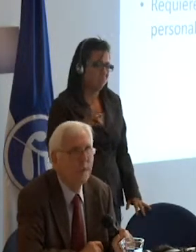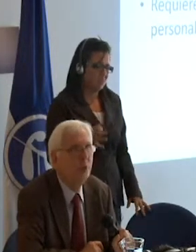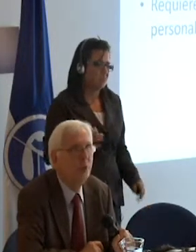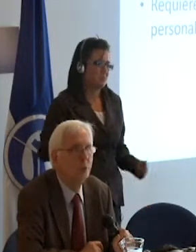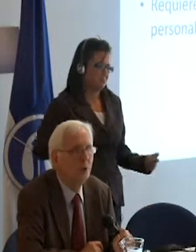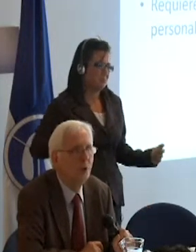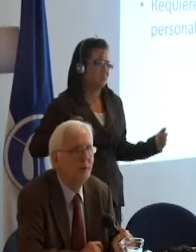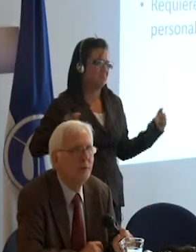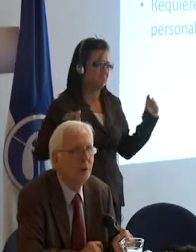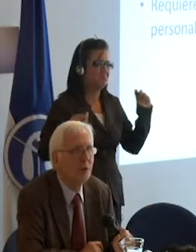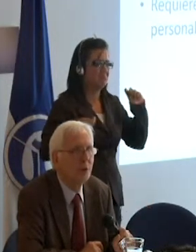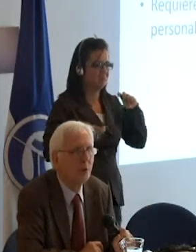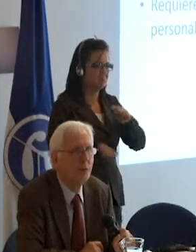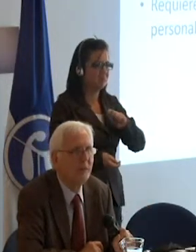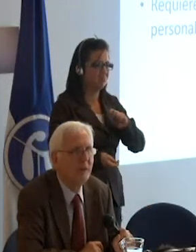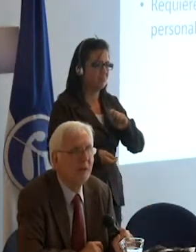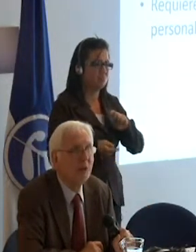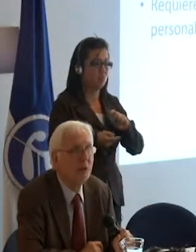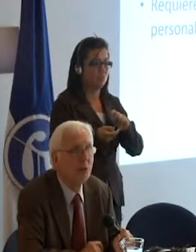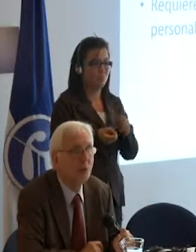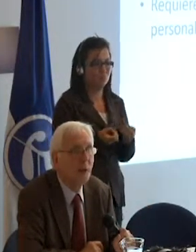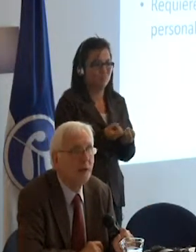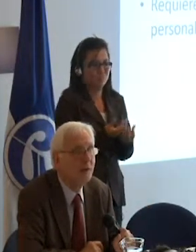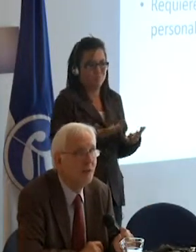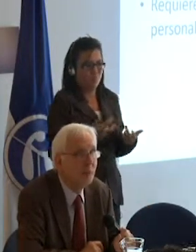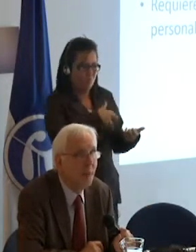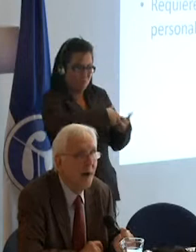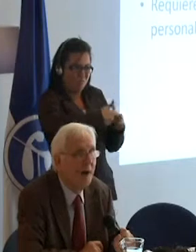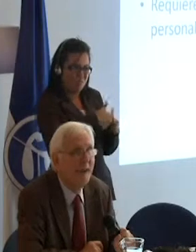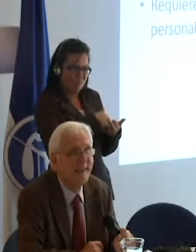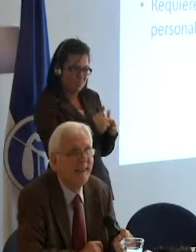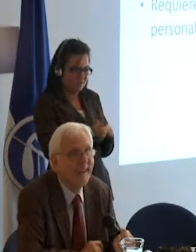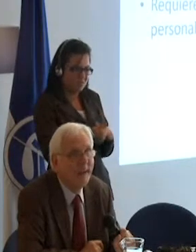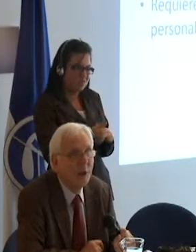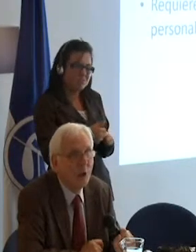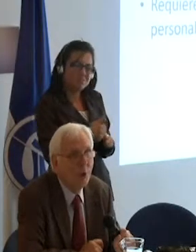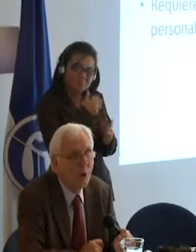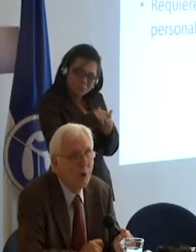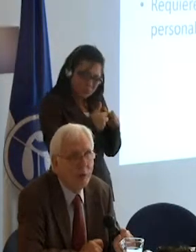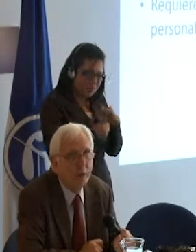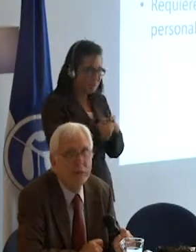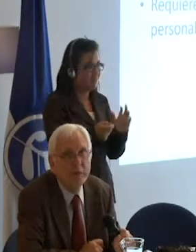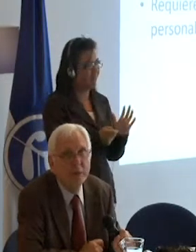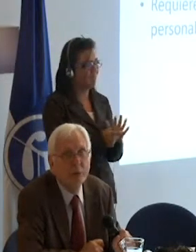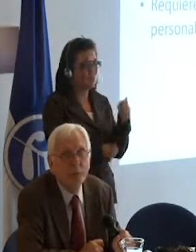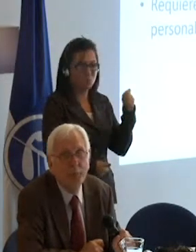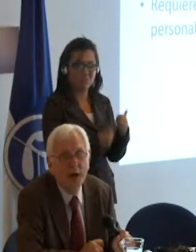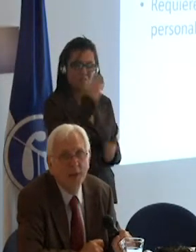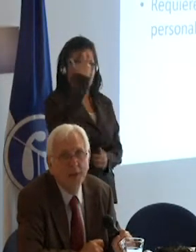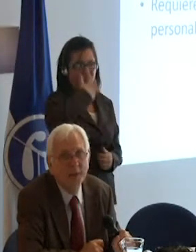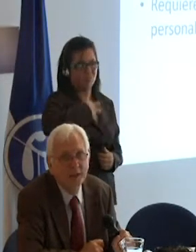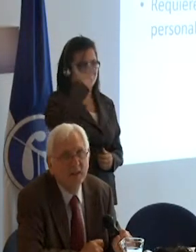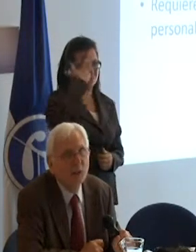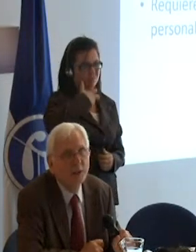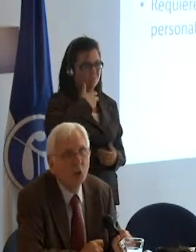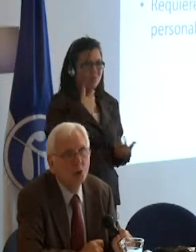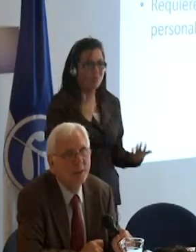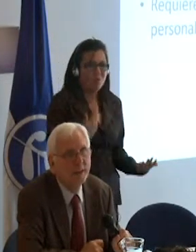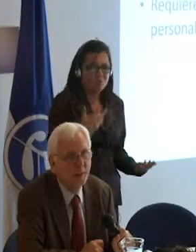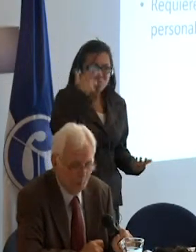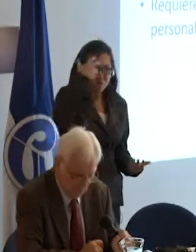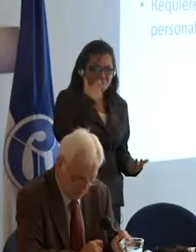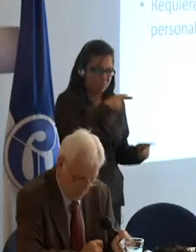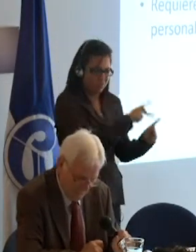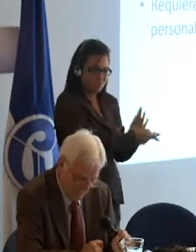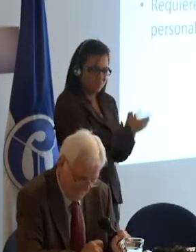grandes problemas, y uno de los problemas que aparece, es la evaluación. ¿Cómo hacer para evaluar